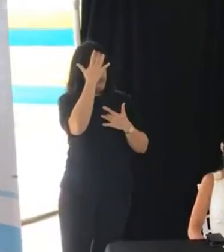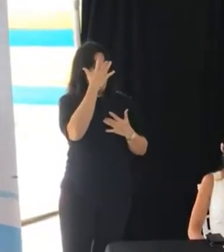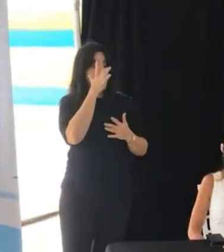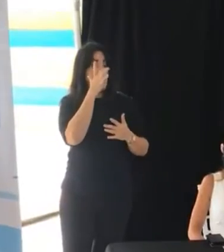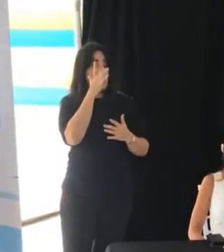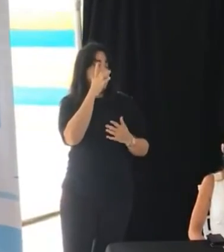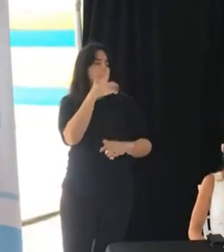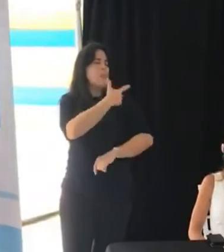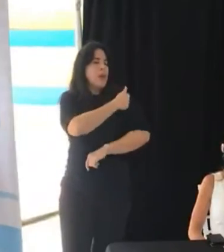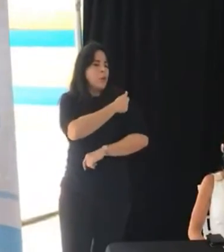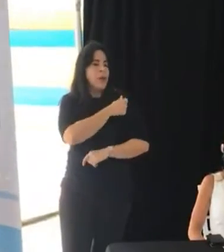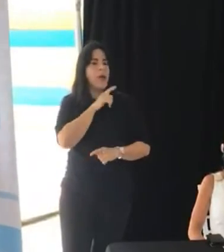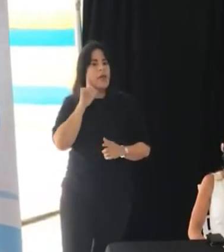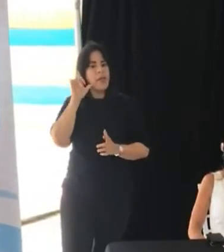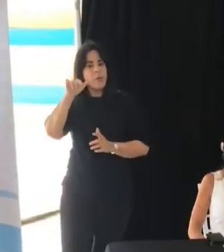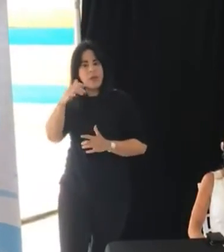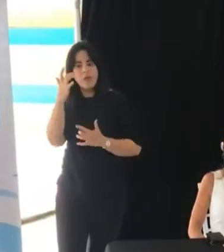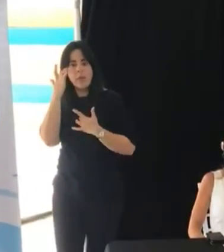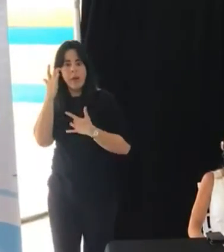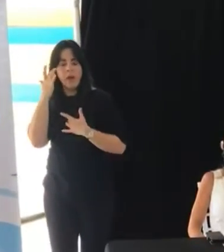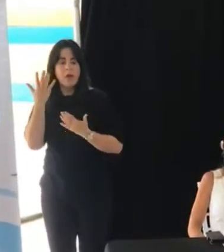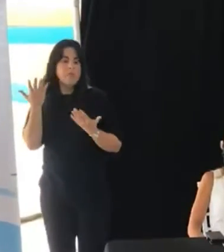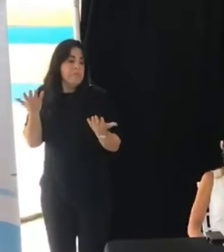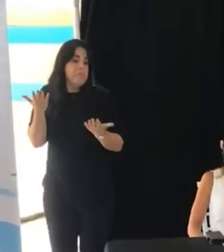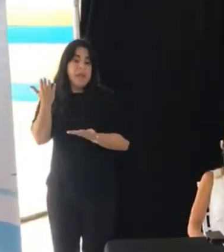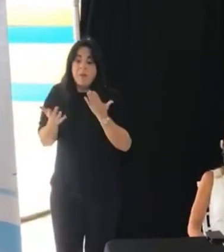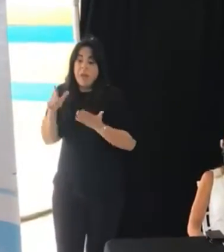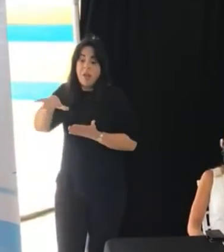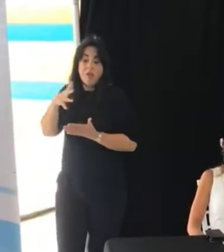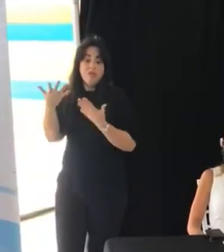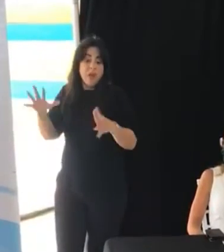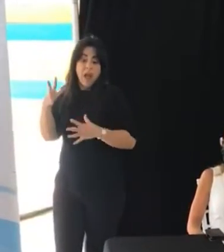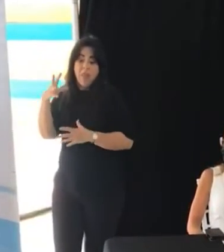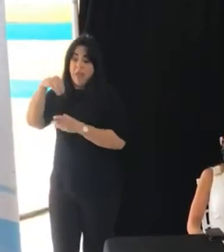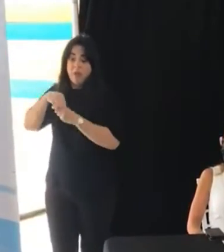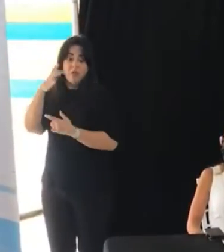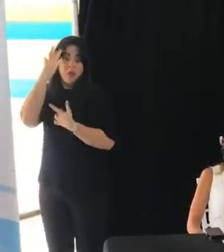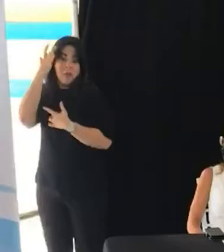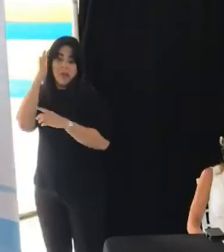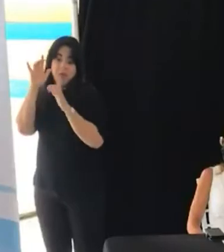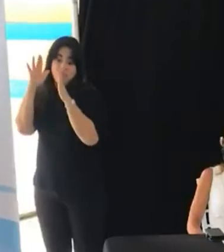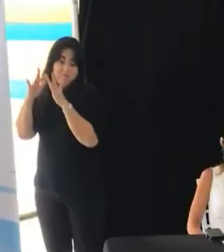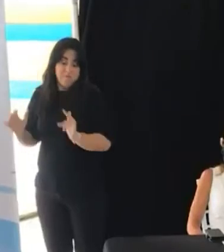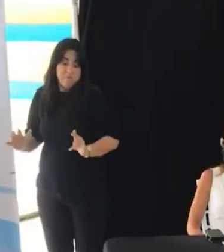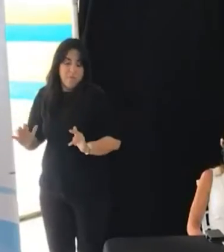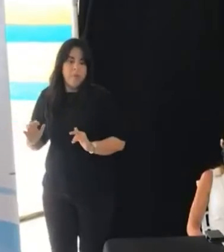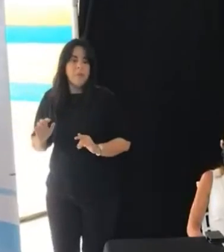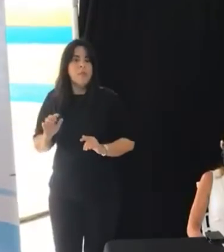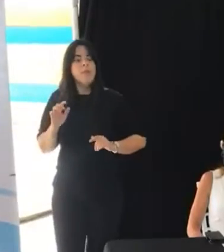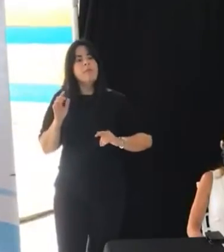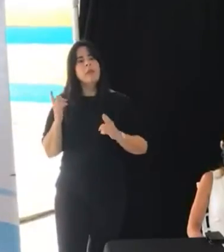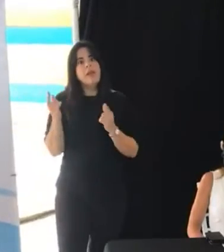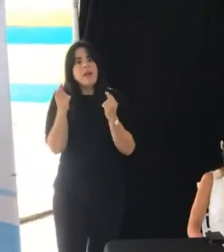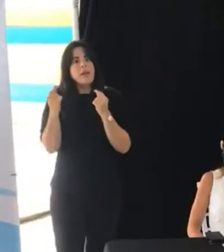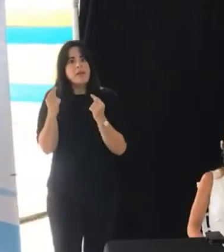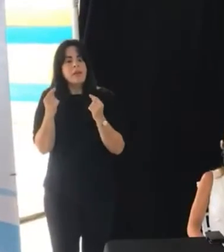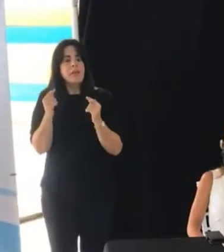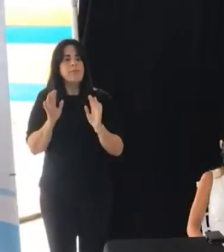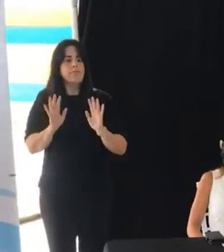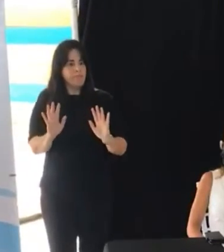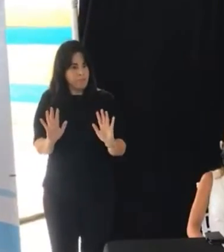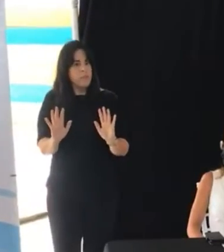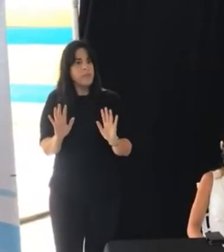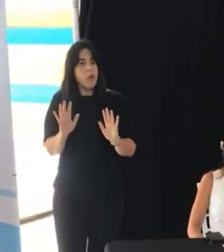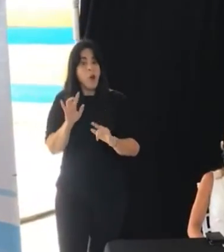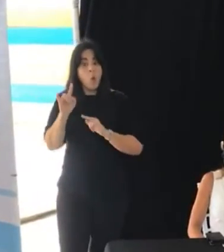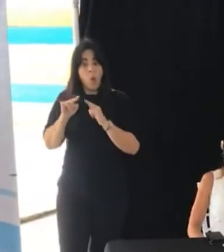en algún momento, personas que tienen condiciones, ¿verdad?, médicas, y entonces me preguntan, ¿qué debo hacer? Los vas a vacunar